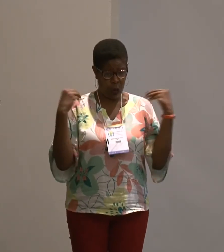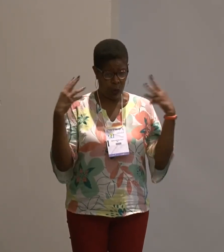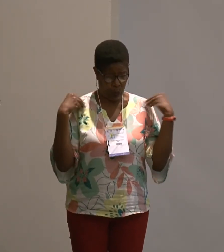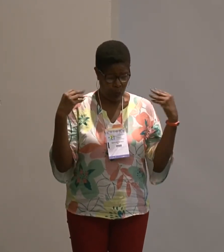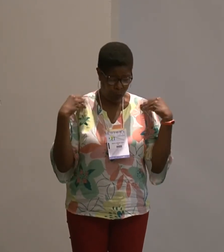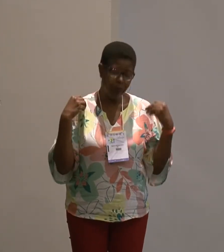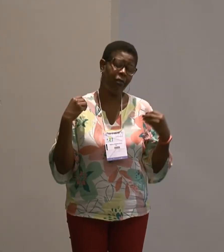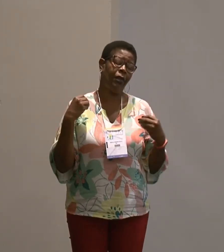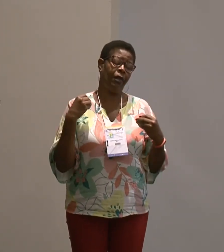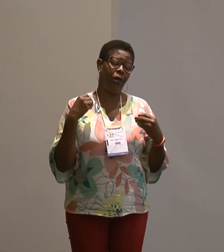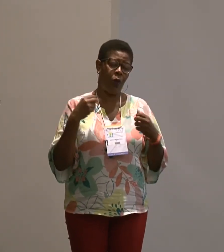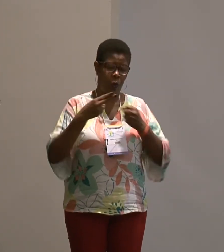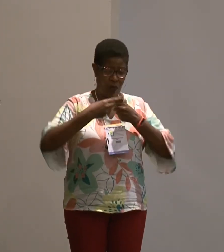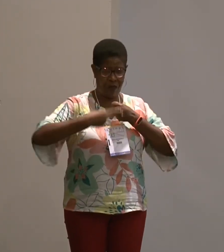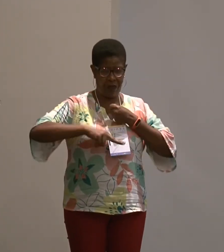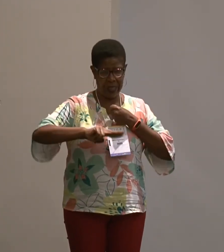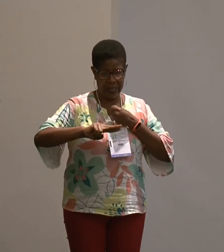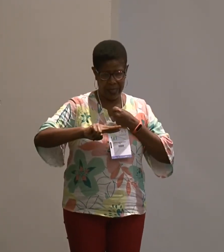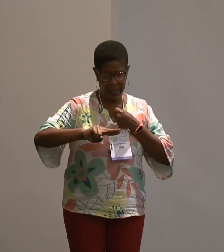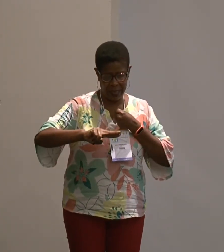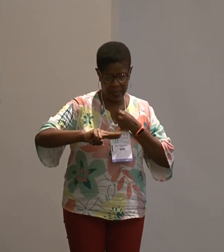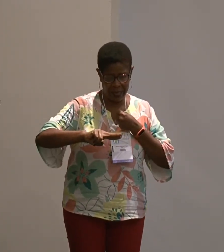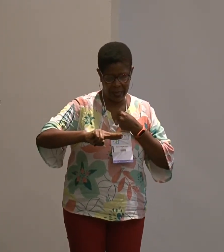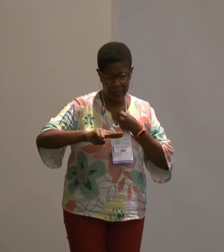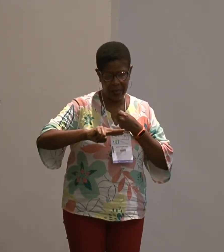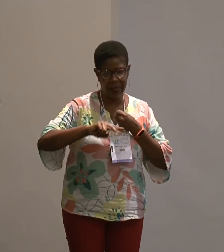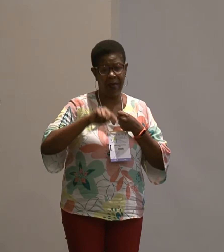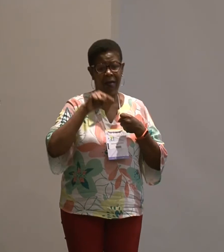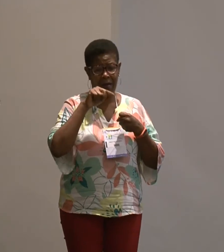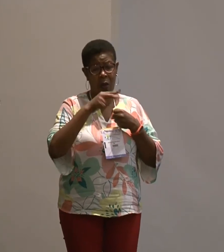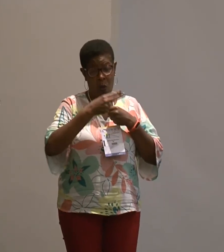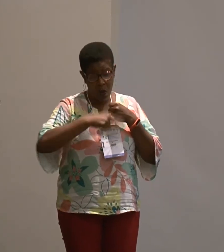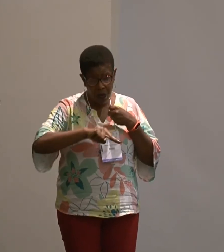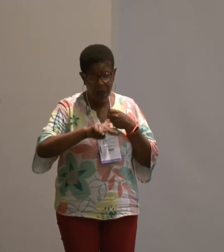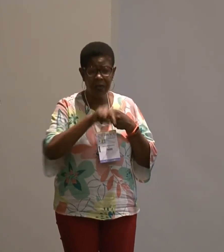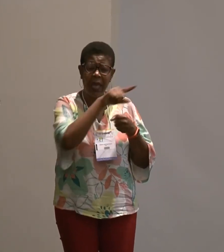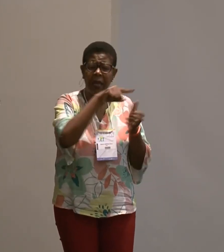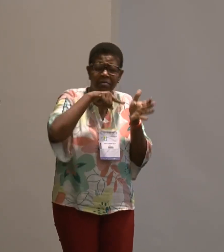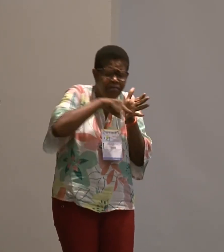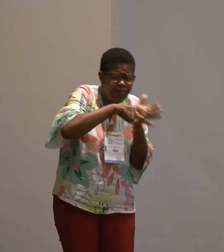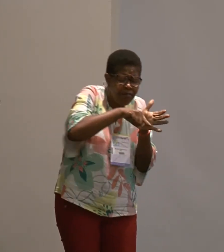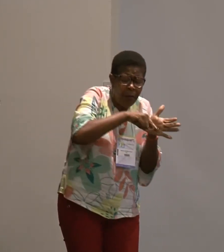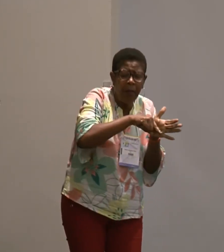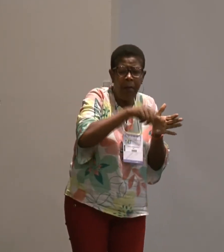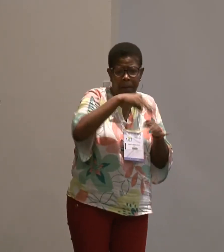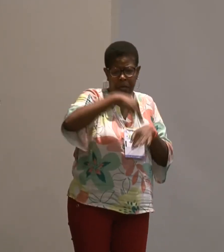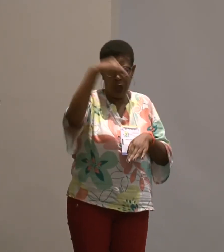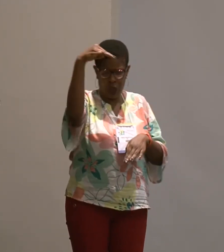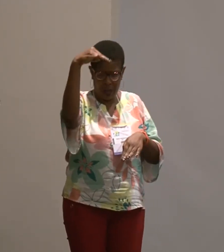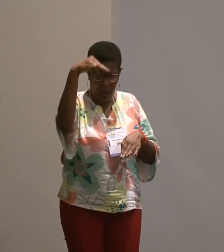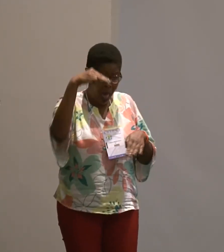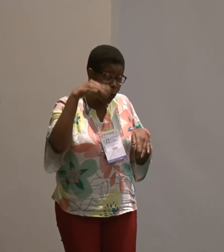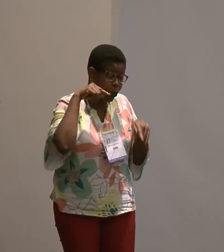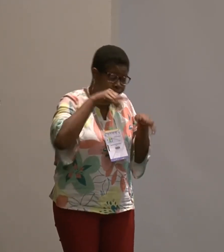Catiucia que é da UFIS e a pesquisa dela